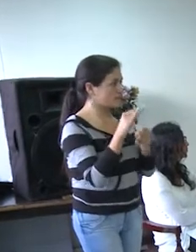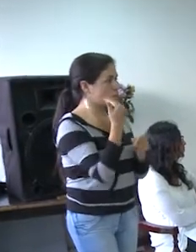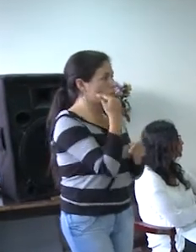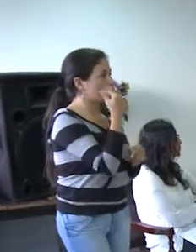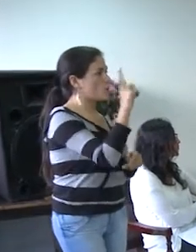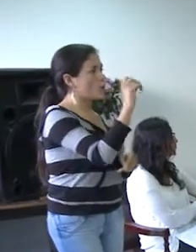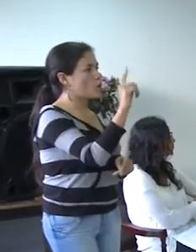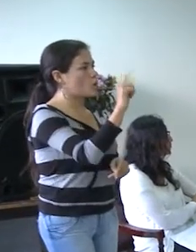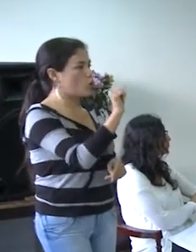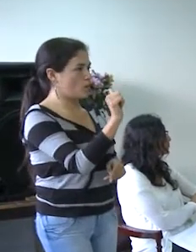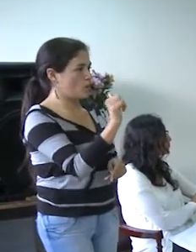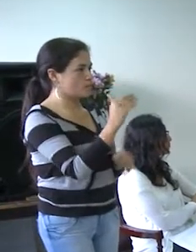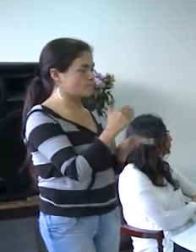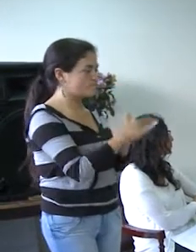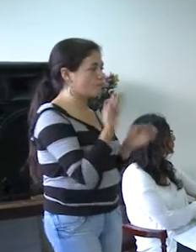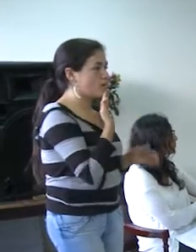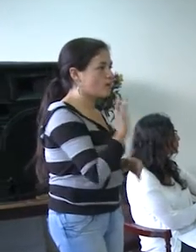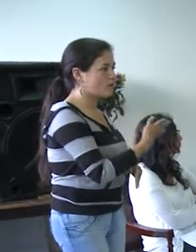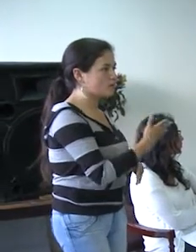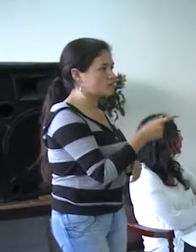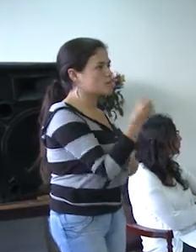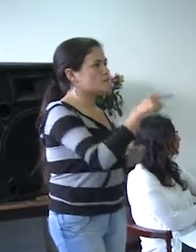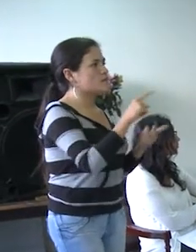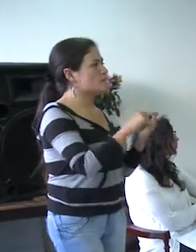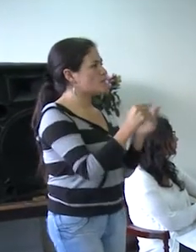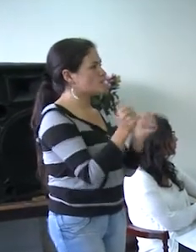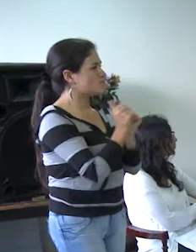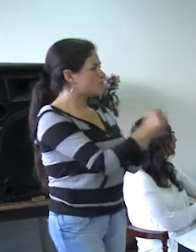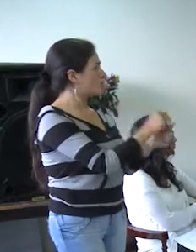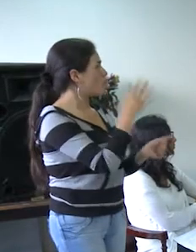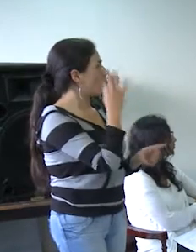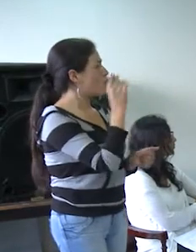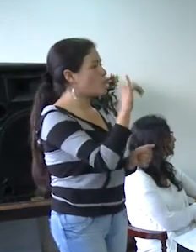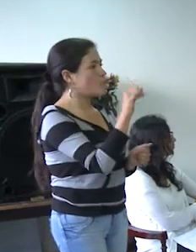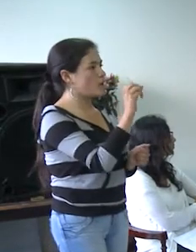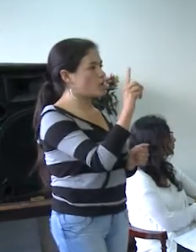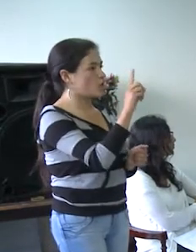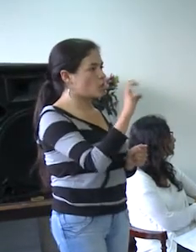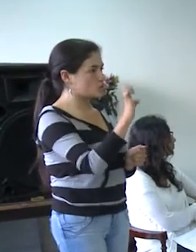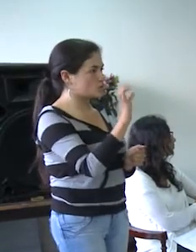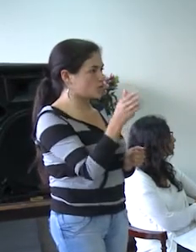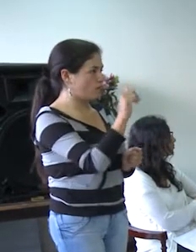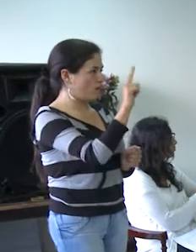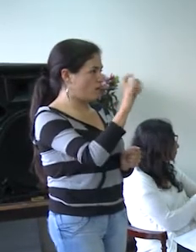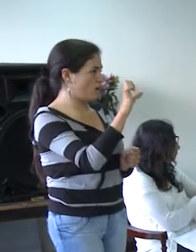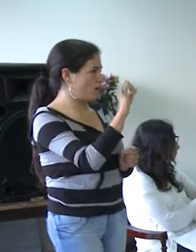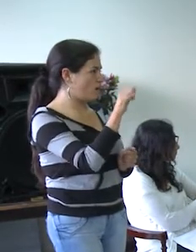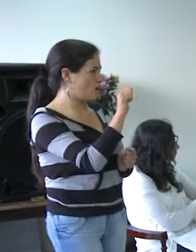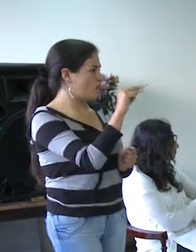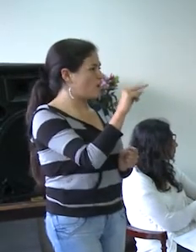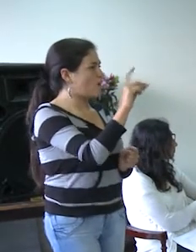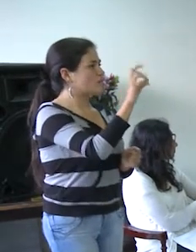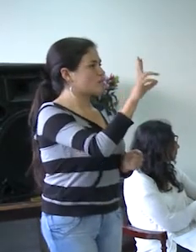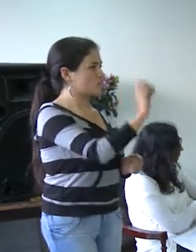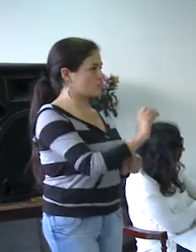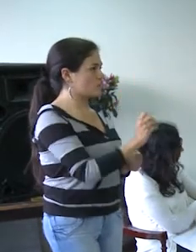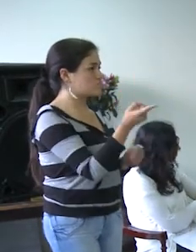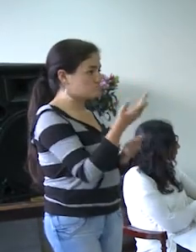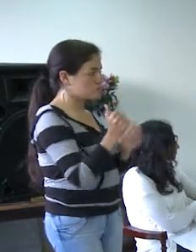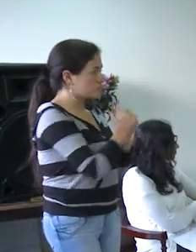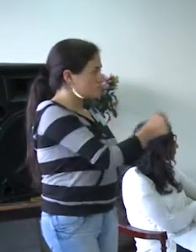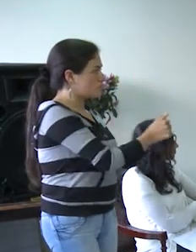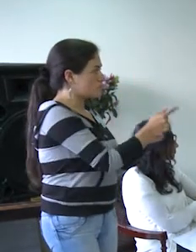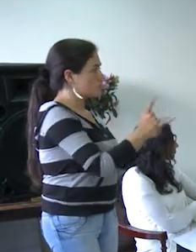Sendales. Nos acompaña también José Alejandro Rodríguez Alarcón, por parte de